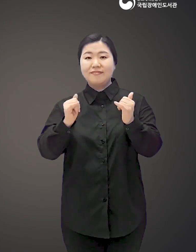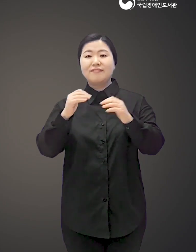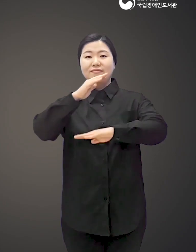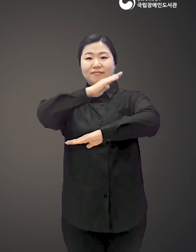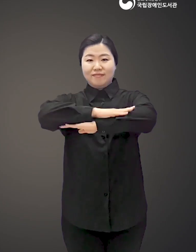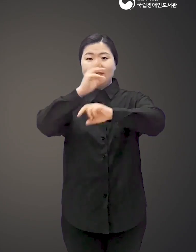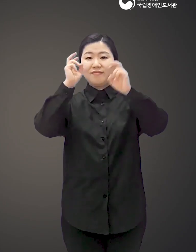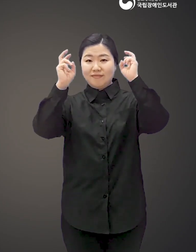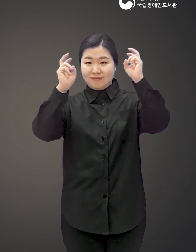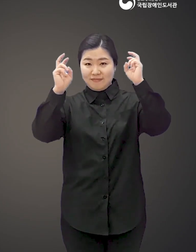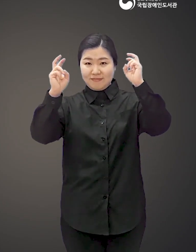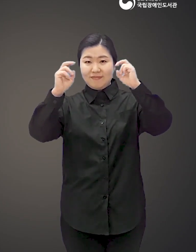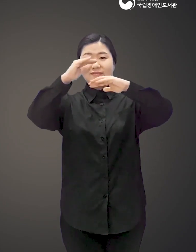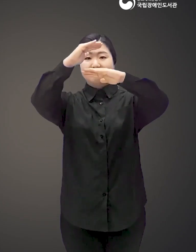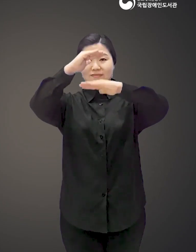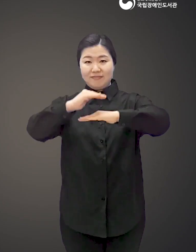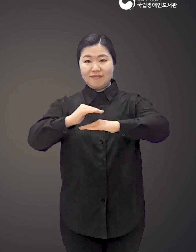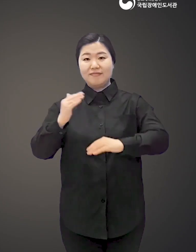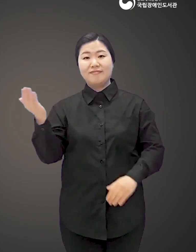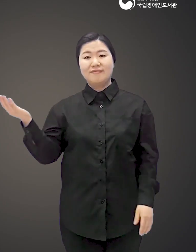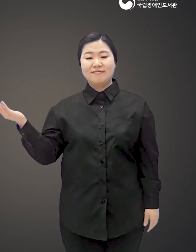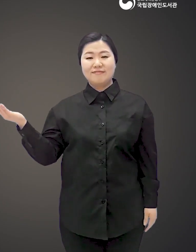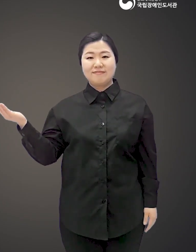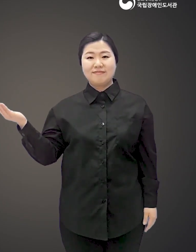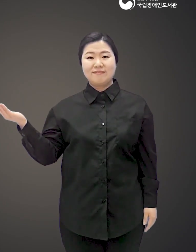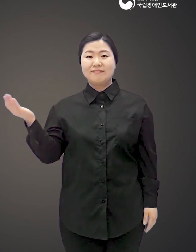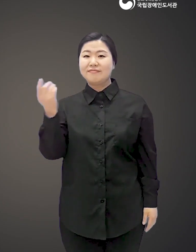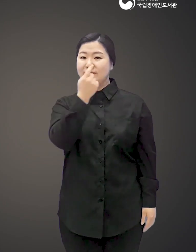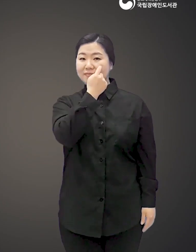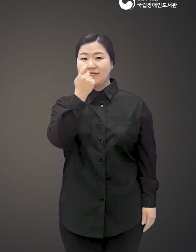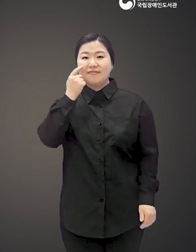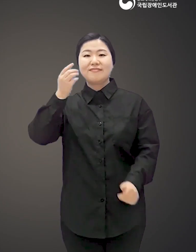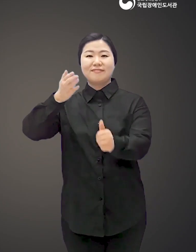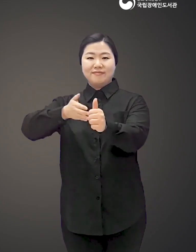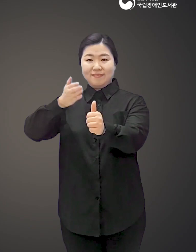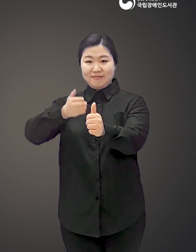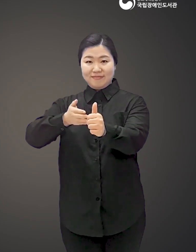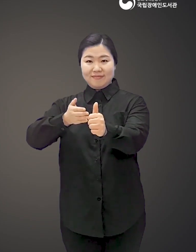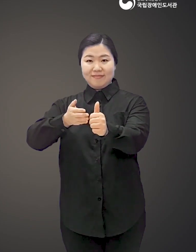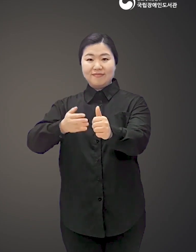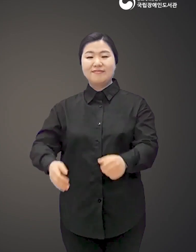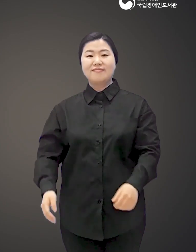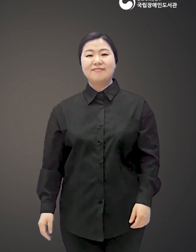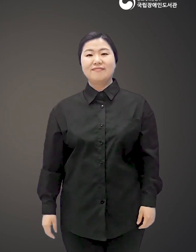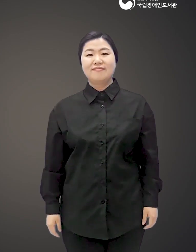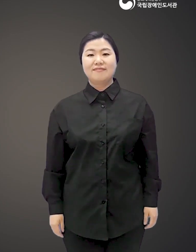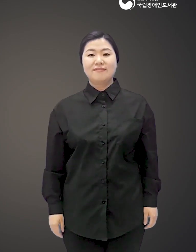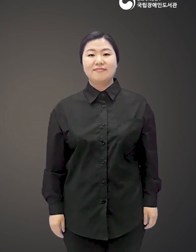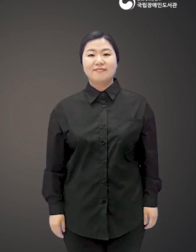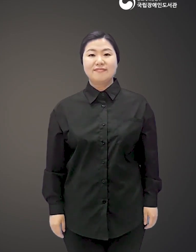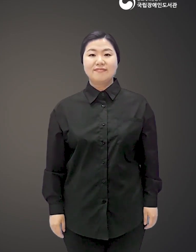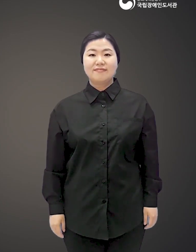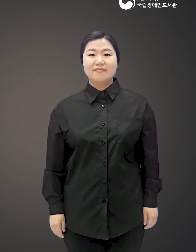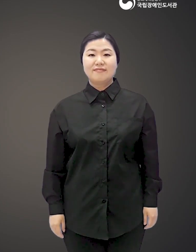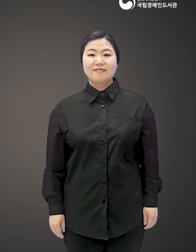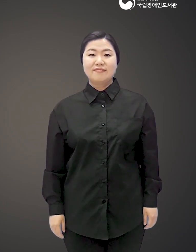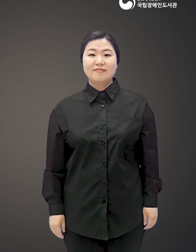비밀. 저자 황시투안. 출판사